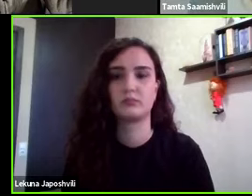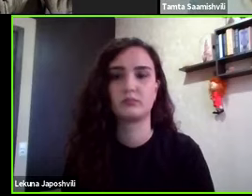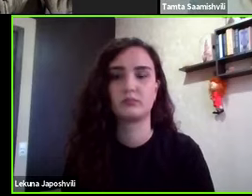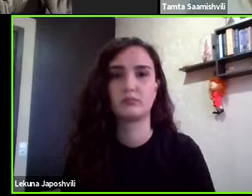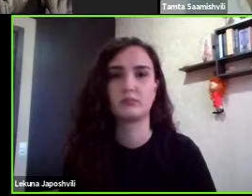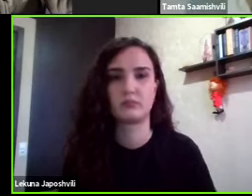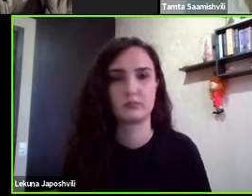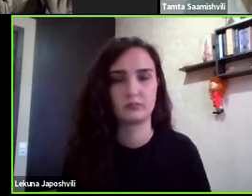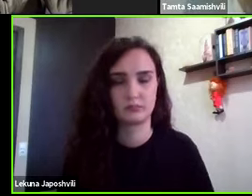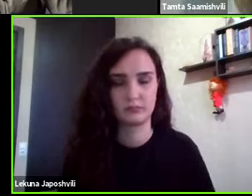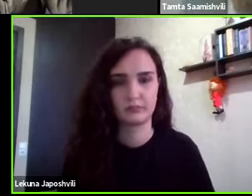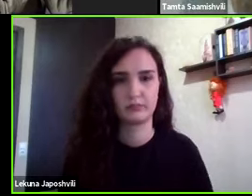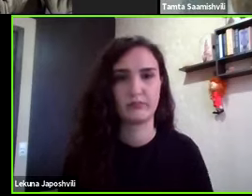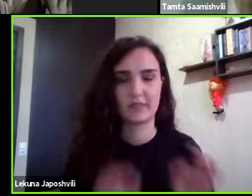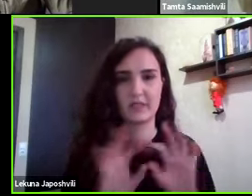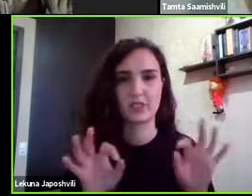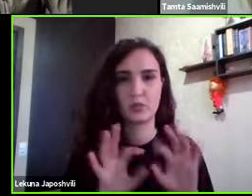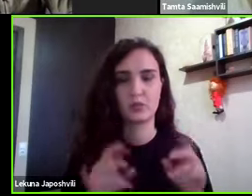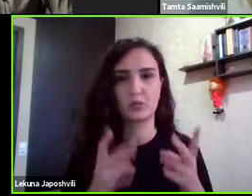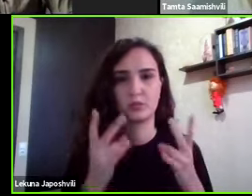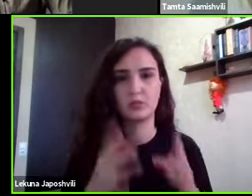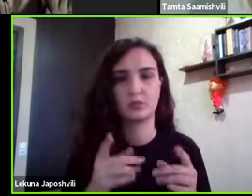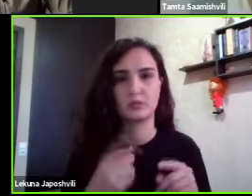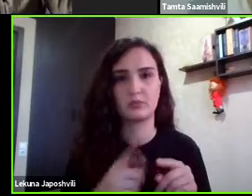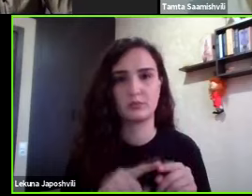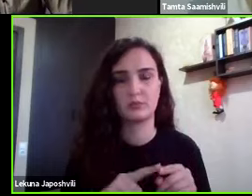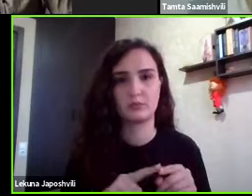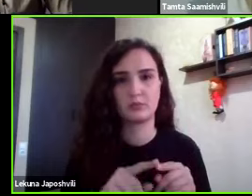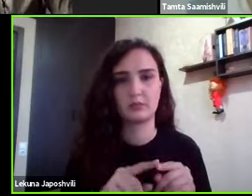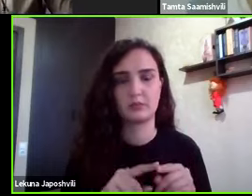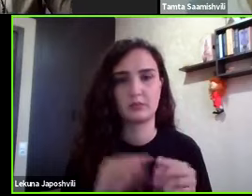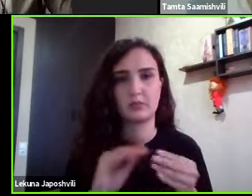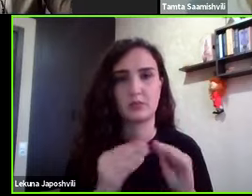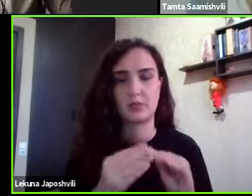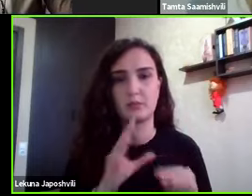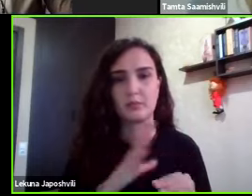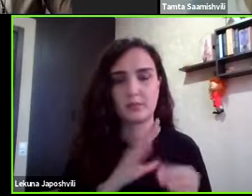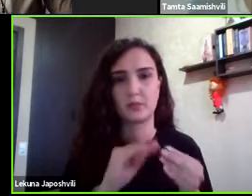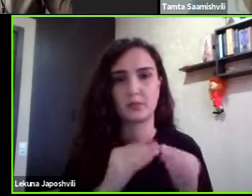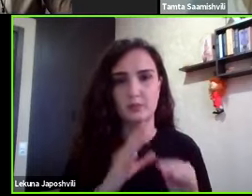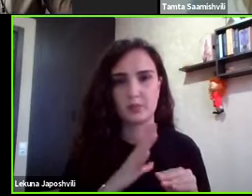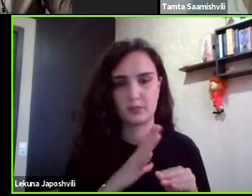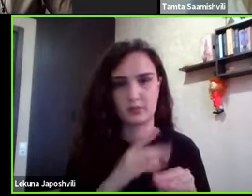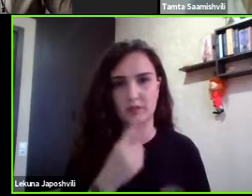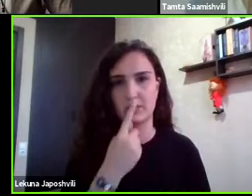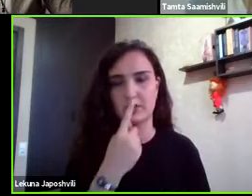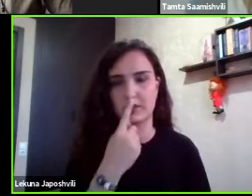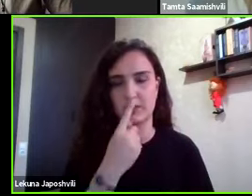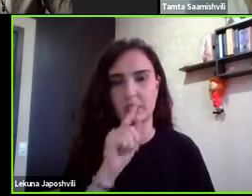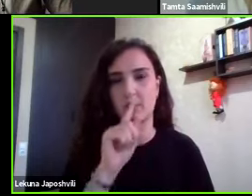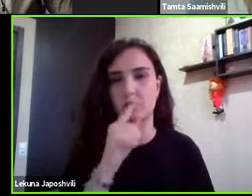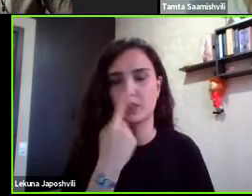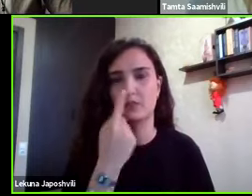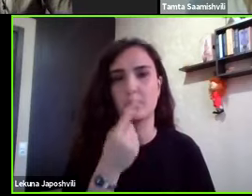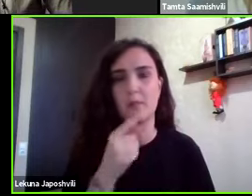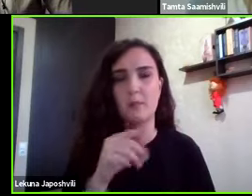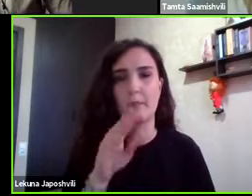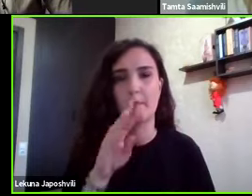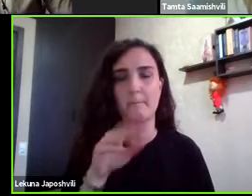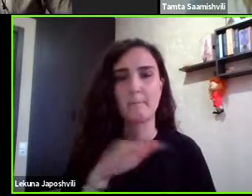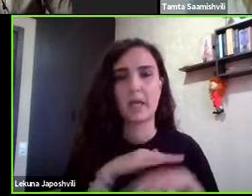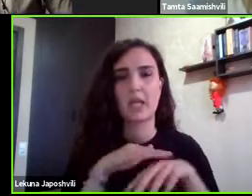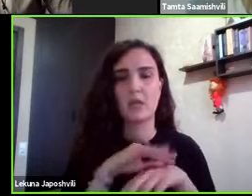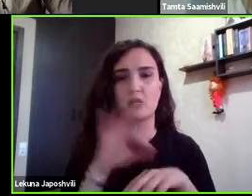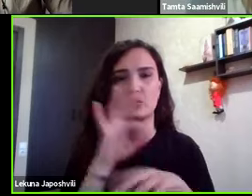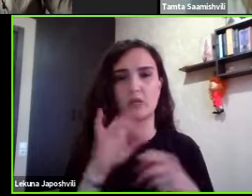ვისაუბროთ. ანუ ისე რაღაც იცით რა პრობლემა იყო? ბატონო, ცხვირში ამოსასმელ მალომოებთან დაკავშირებით,